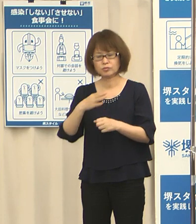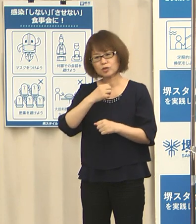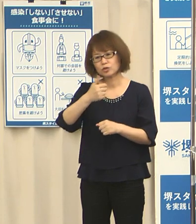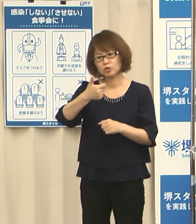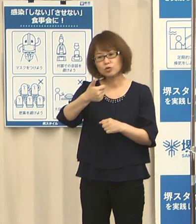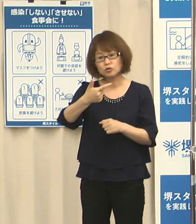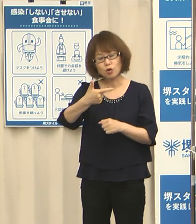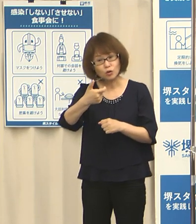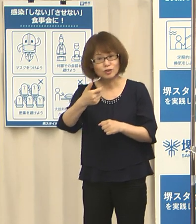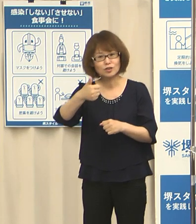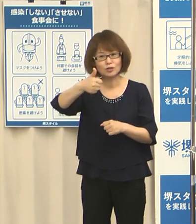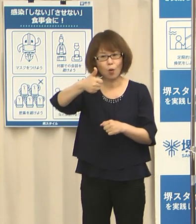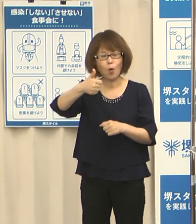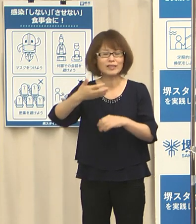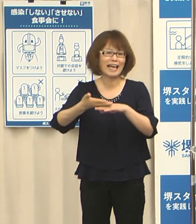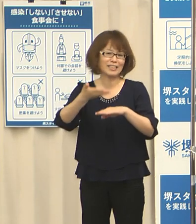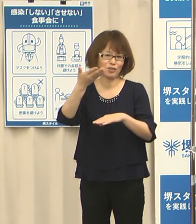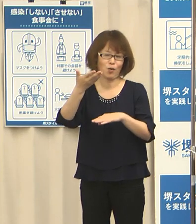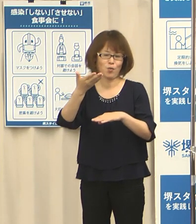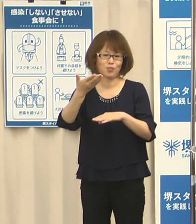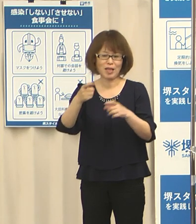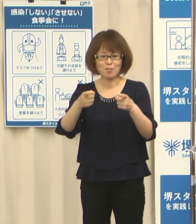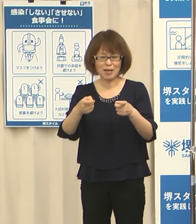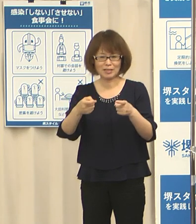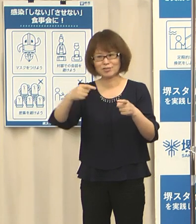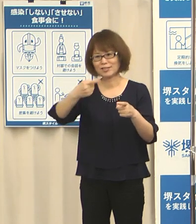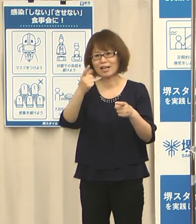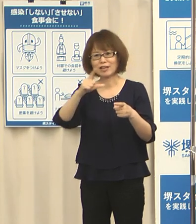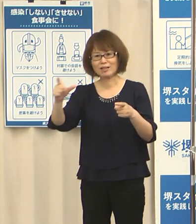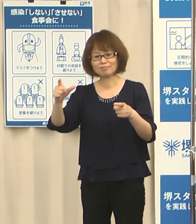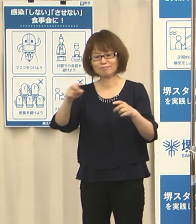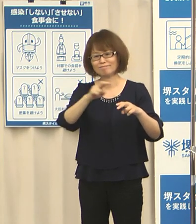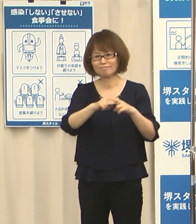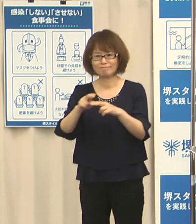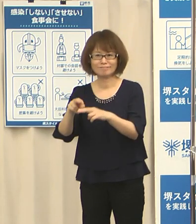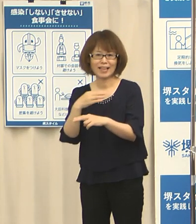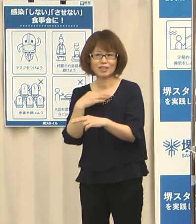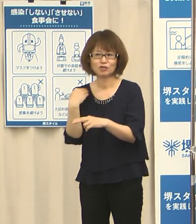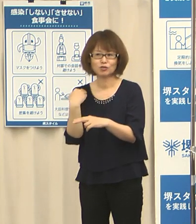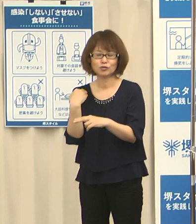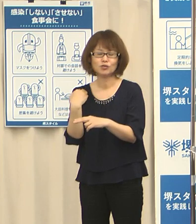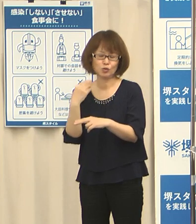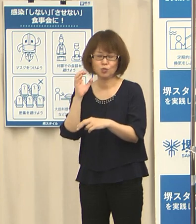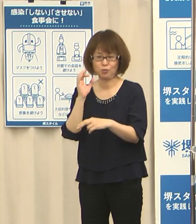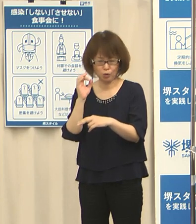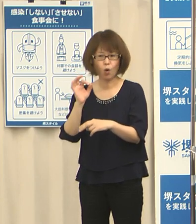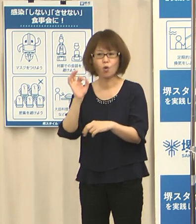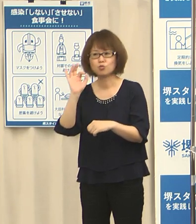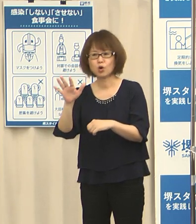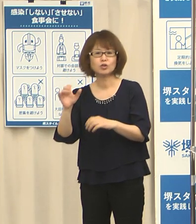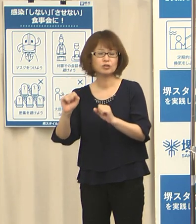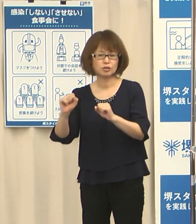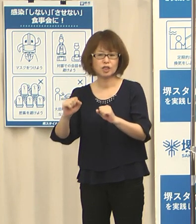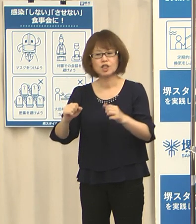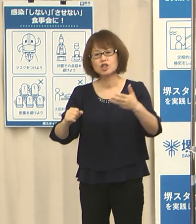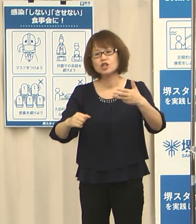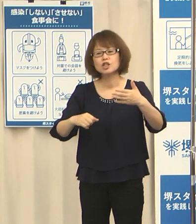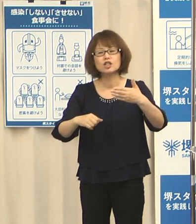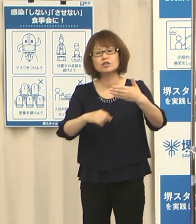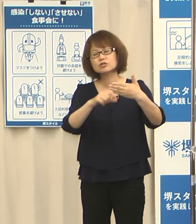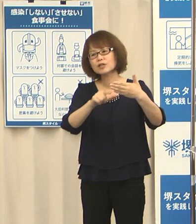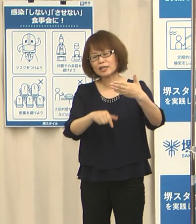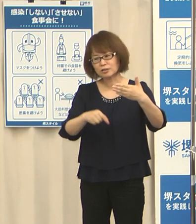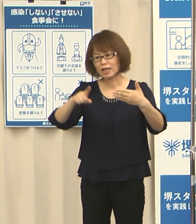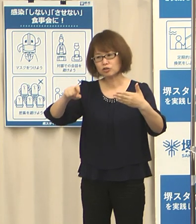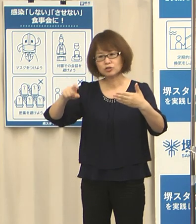方が100円でバスや路面電車に乗れるものを無料にすると、9月から11月まで実施しますよということを発